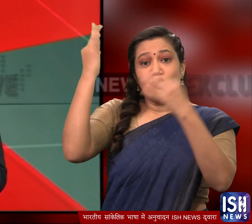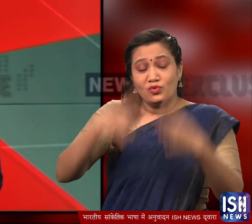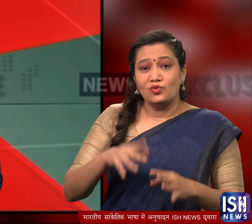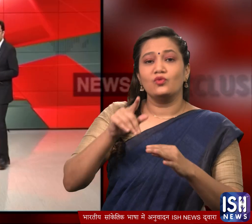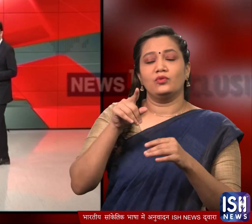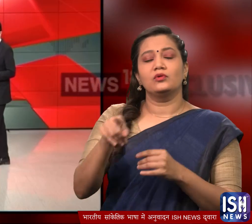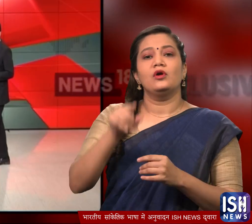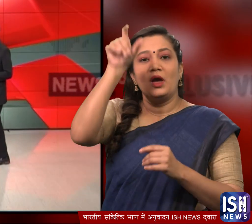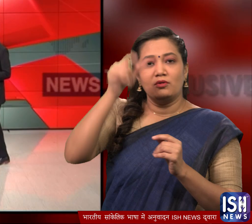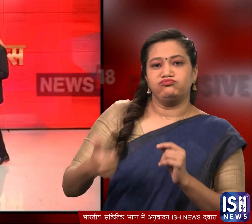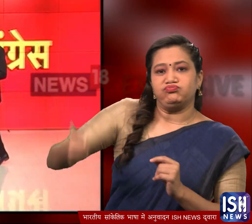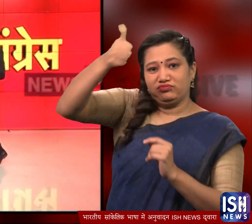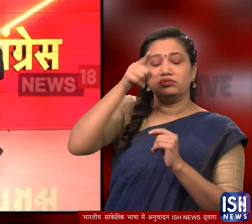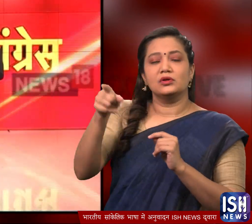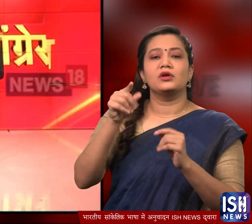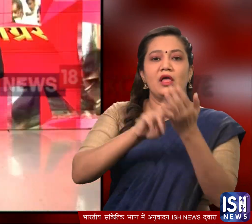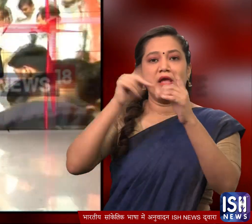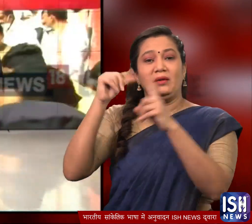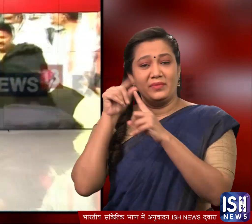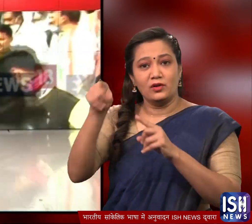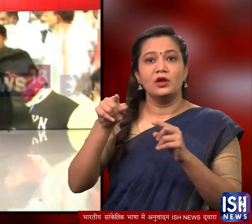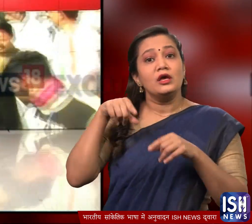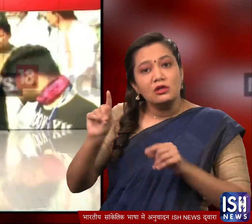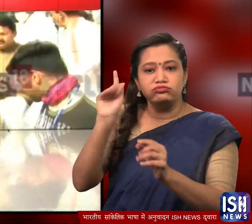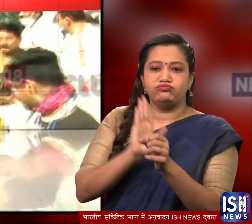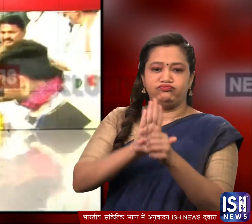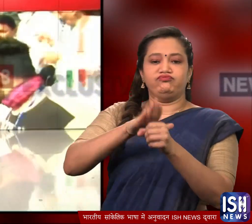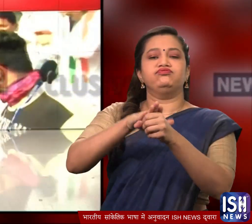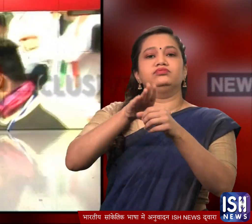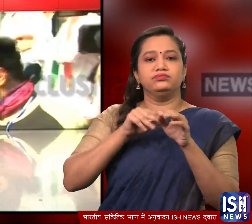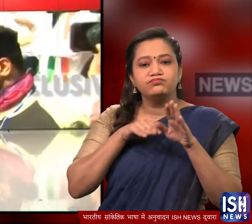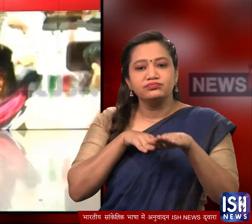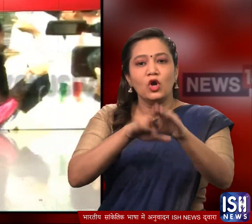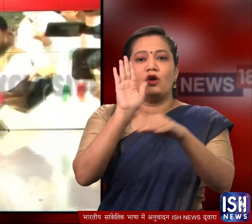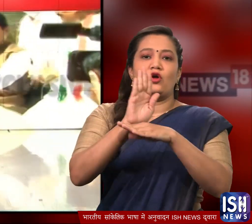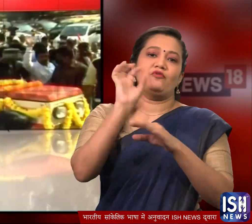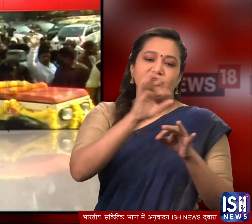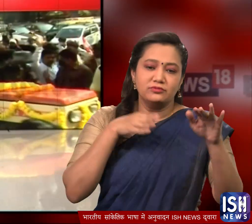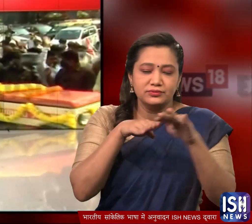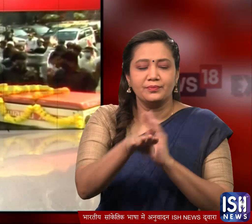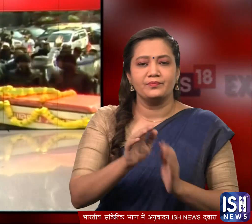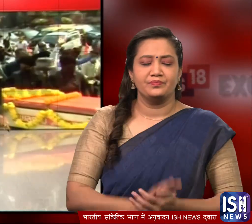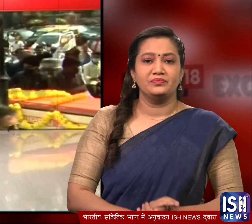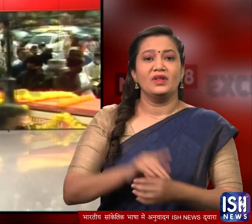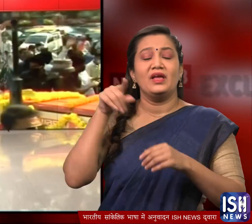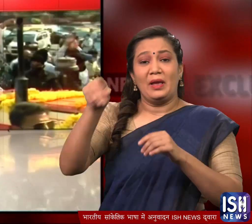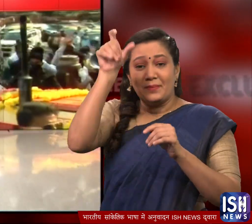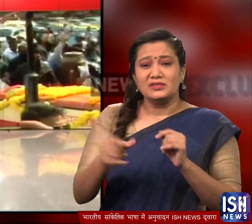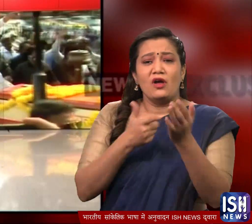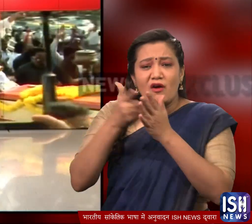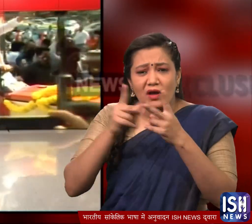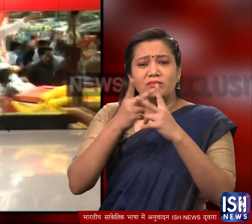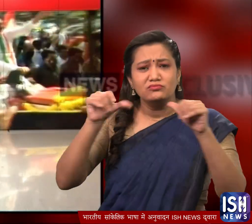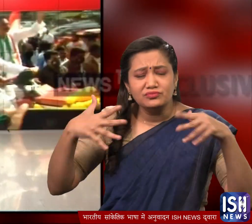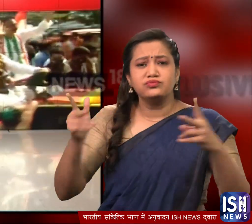कांग्रेस के नए अध्यक्ष नाना पटोले पद संभालने के लिए ट्रैक्टर पर सवार होकर कांग्रेस दफ्तर पहुंचे। कांग्रेस ने किसानों के बीच अच्छी पकड़ रखने वाले